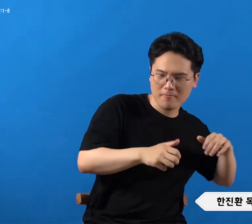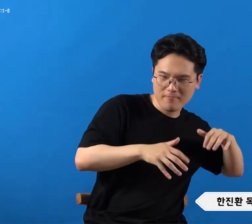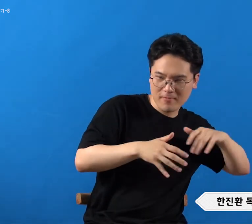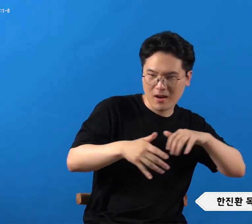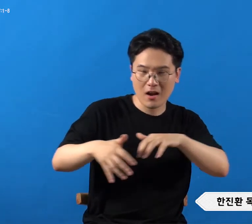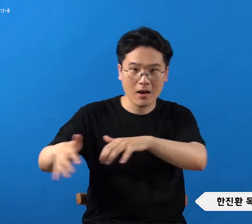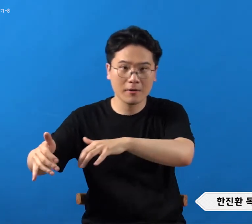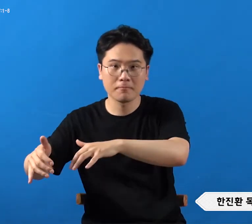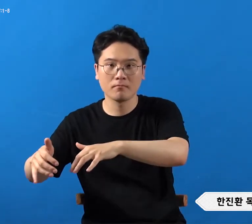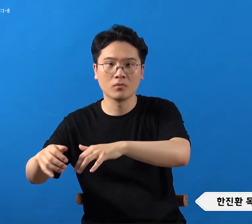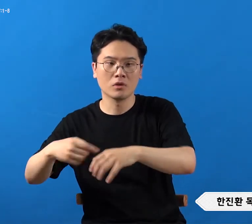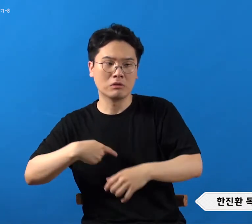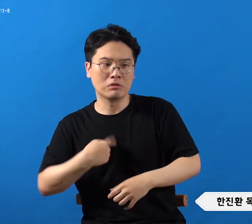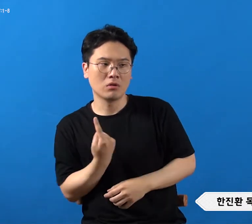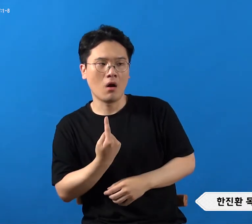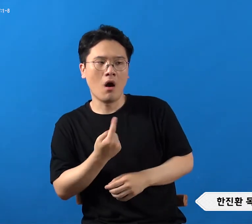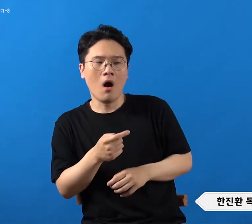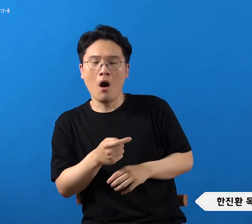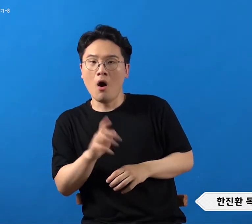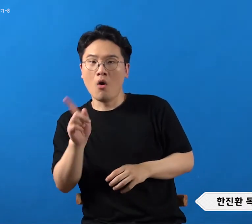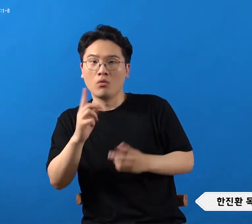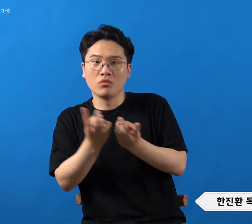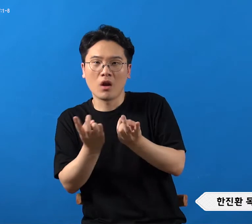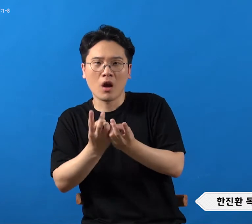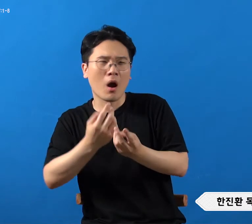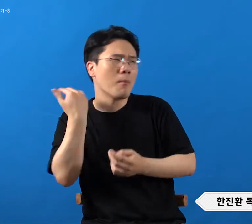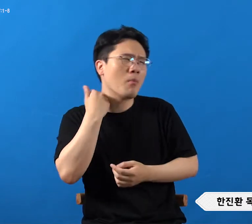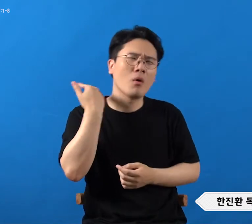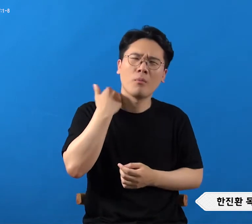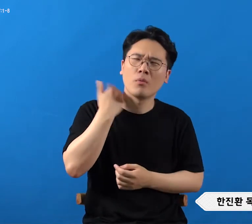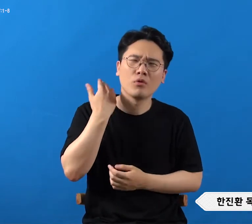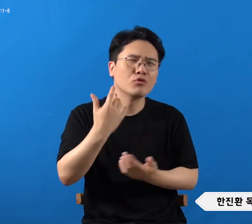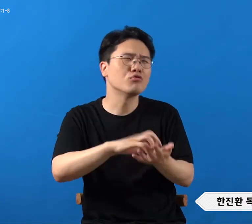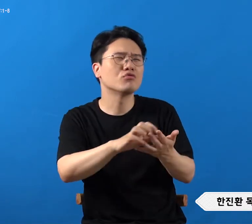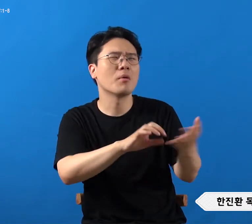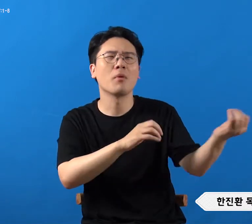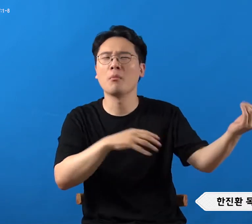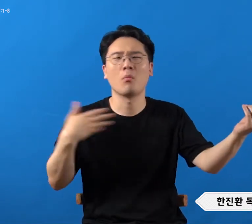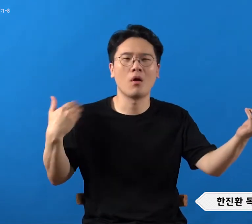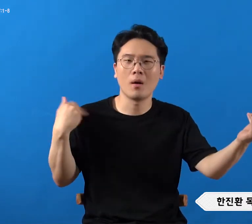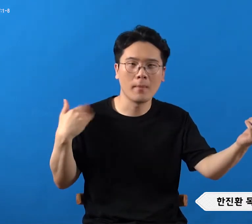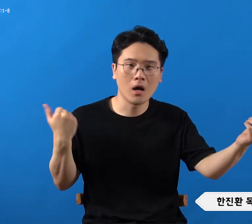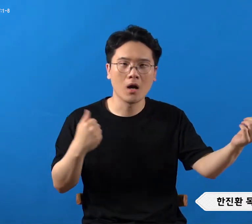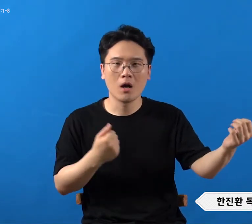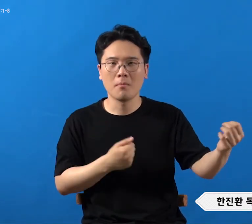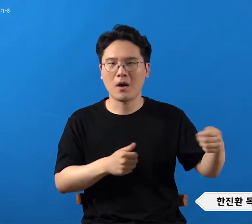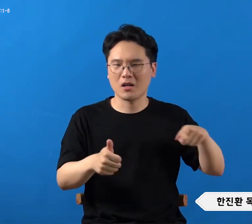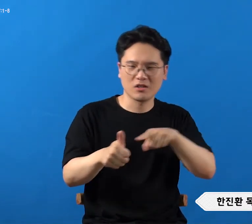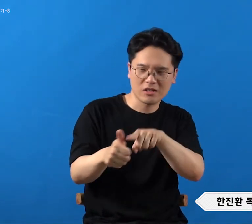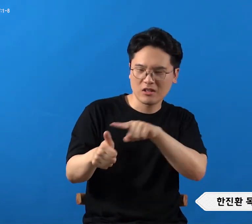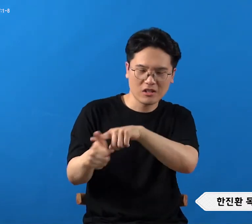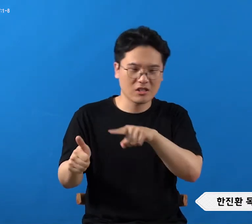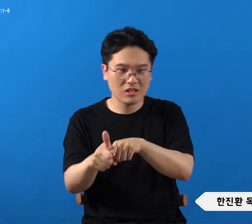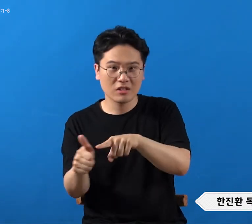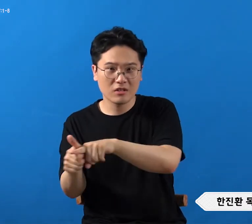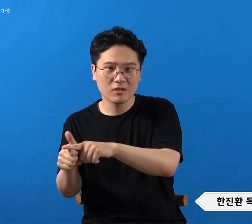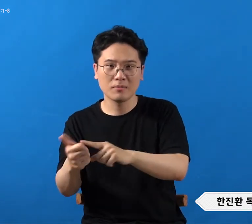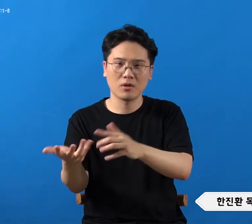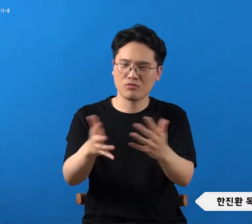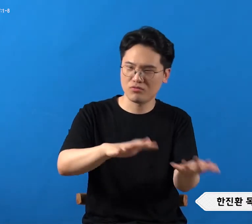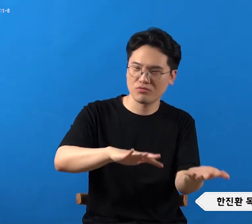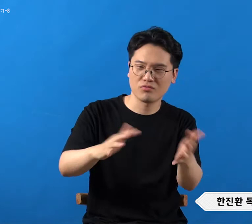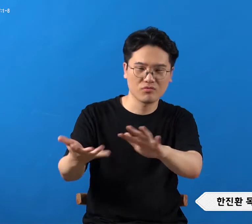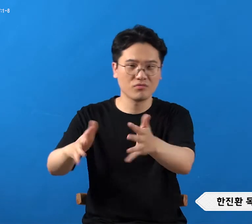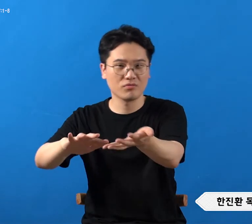향해서 휘두르기 시작합니다. 캄캄한 밤에 보이지도 않고 그래 막 찌르고 베고 하는데 자기 편을 향해서 찌르고